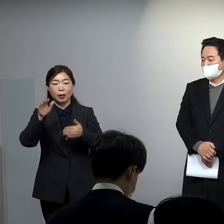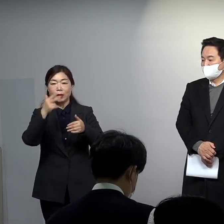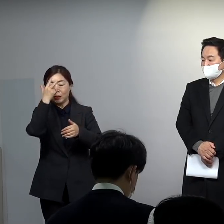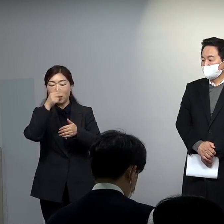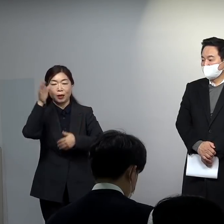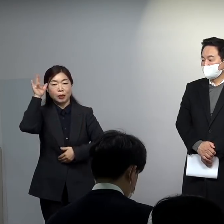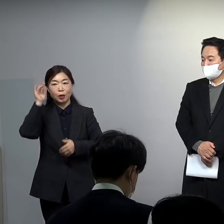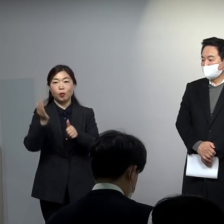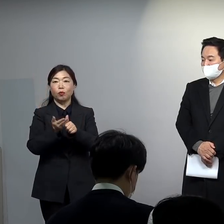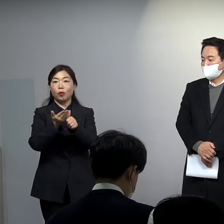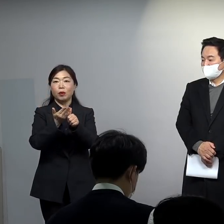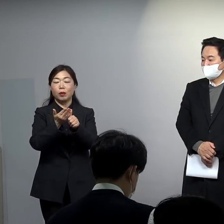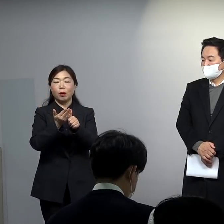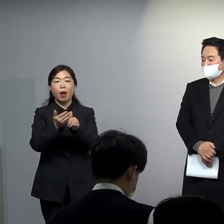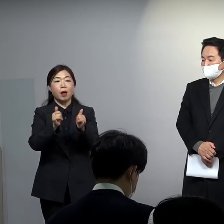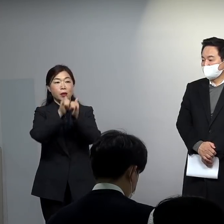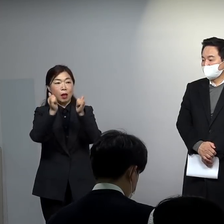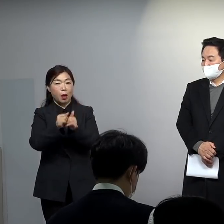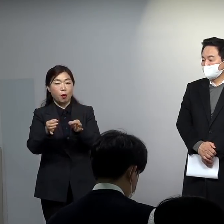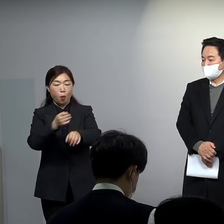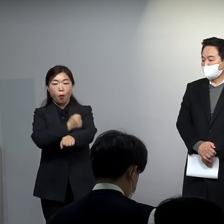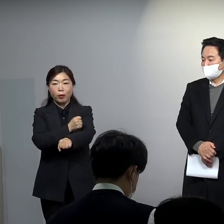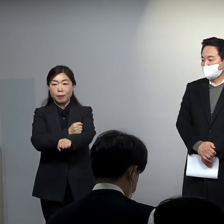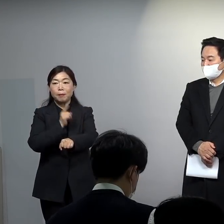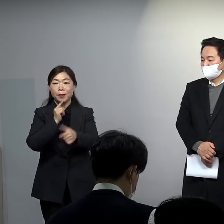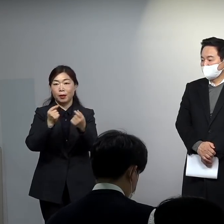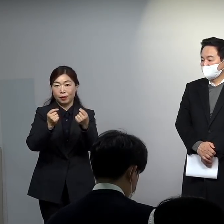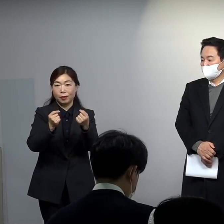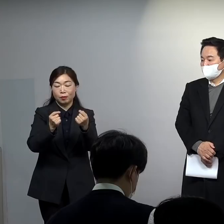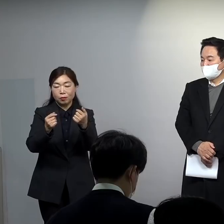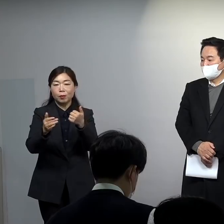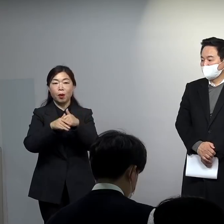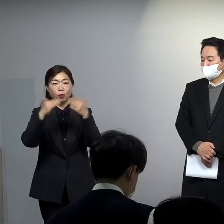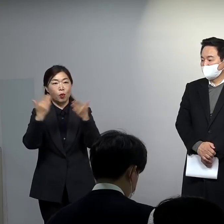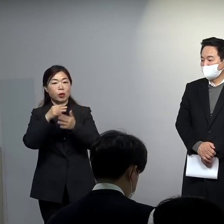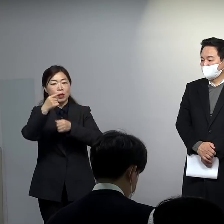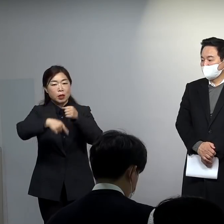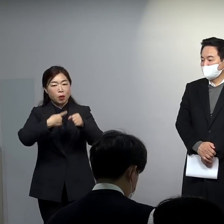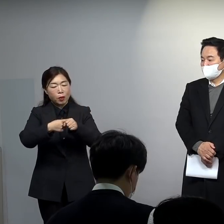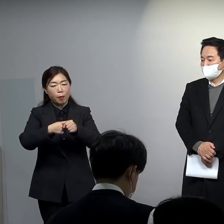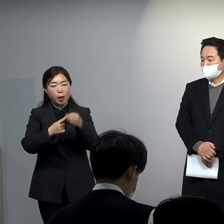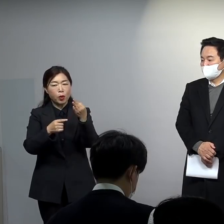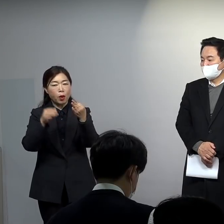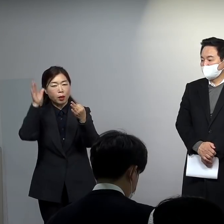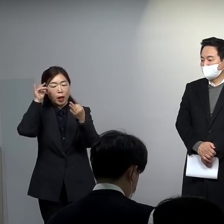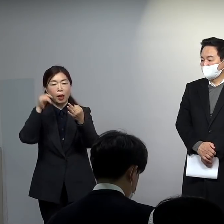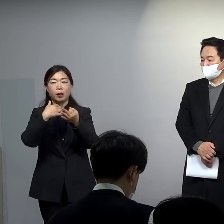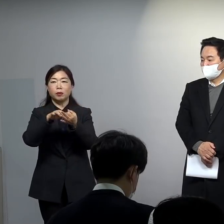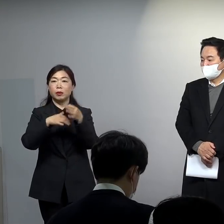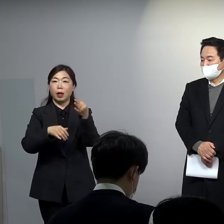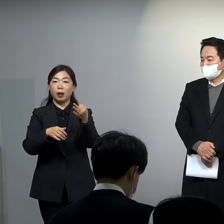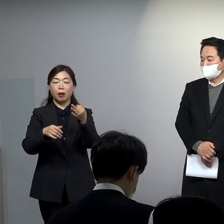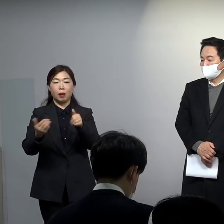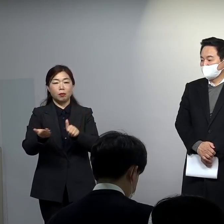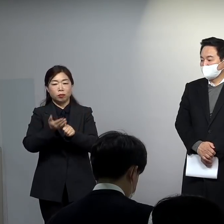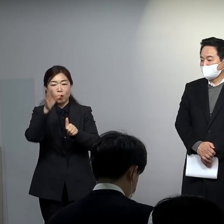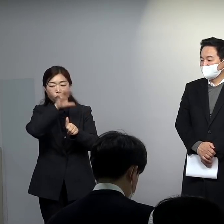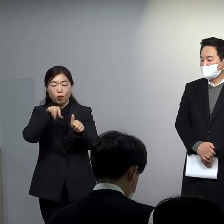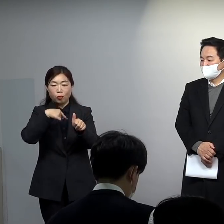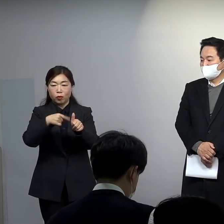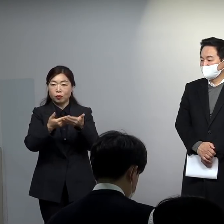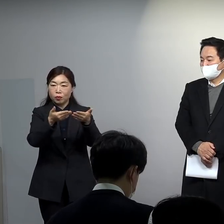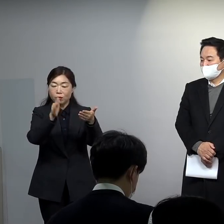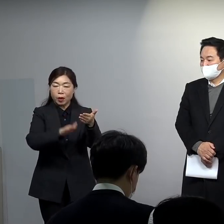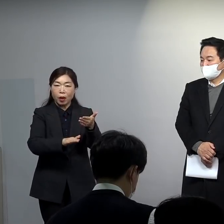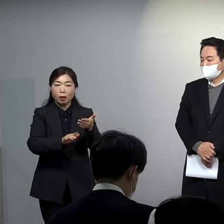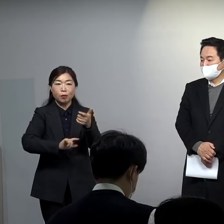유일하고 좀 사회 공론 차원으로 하고 있는 걸 알고 있거든요. 총 1년에 14마리 정도로 알고 있긴 한데 그